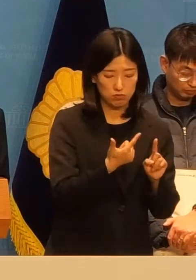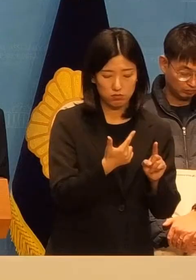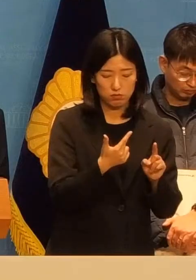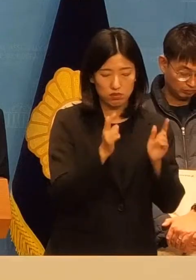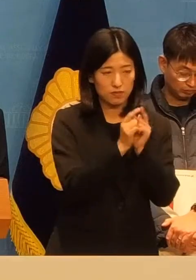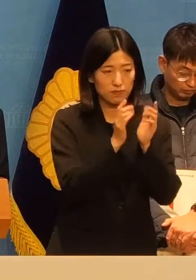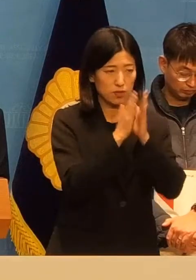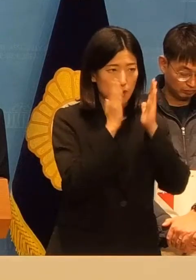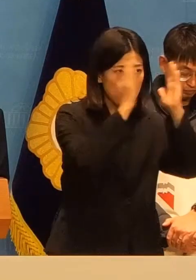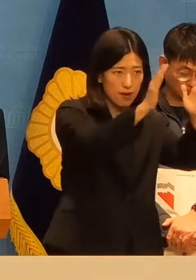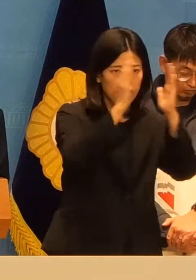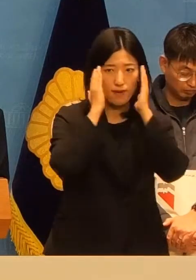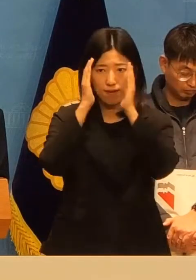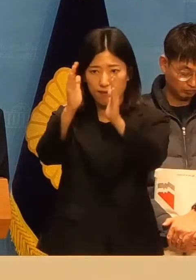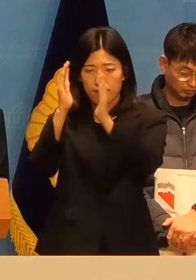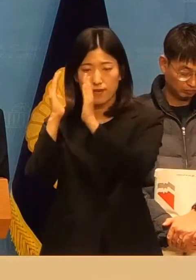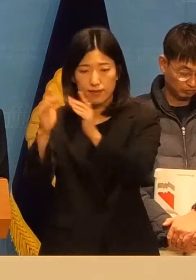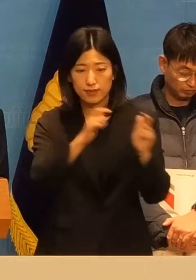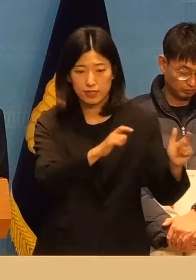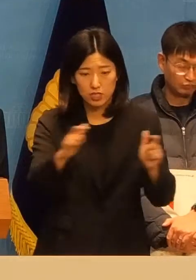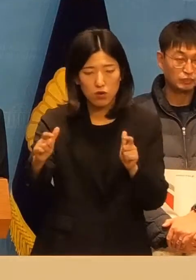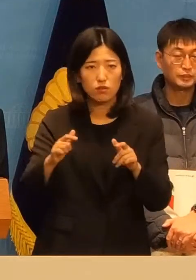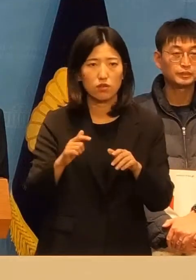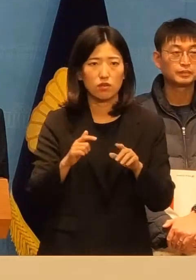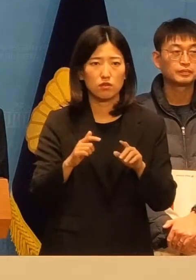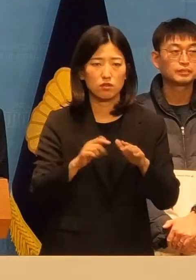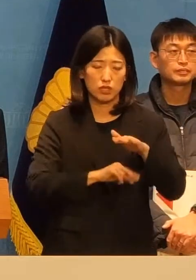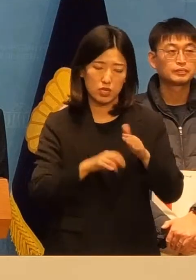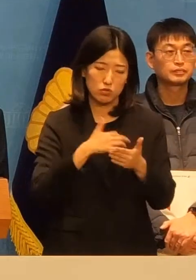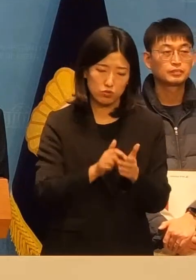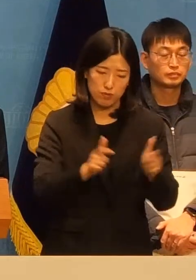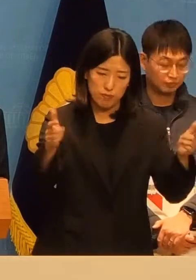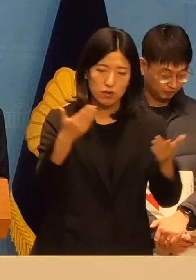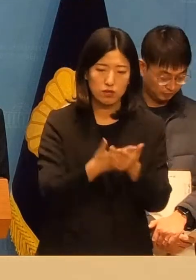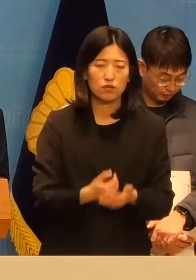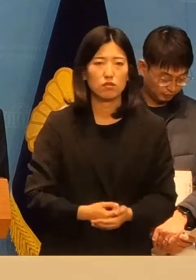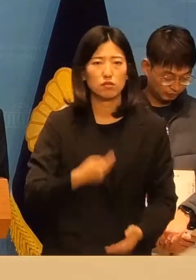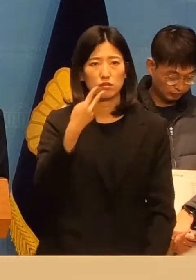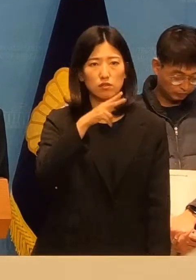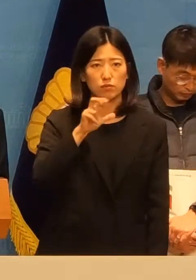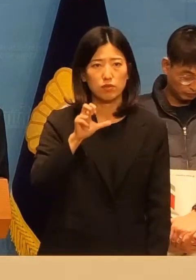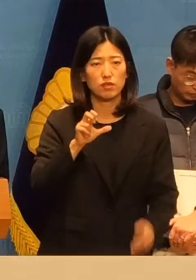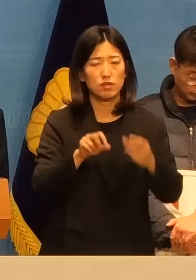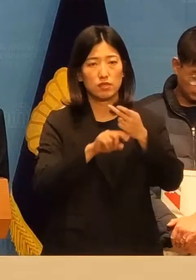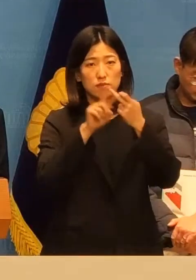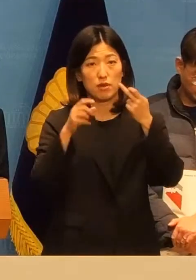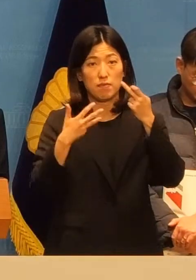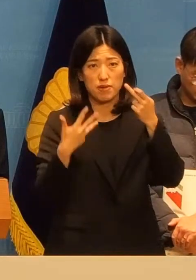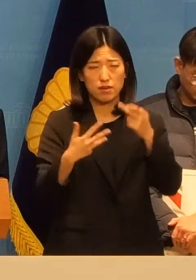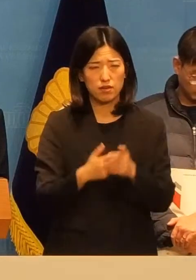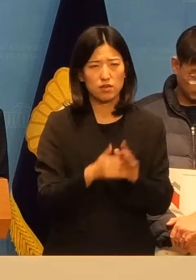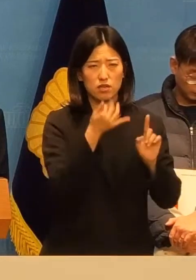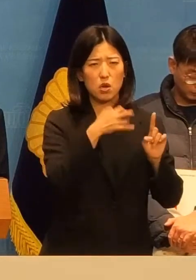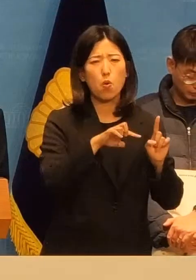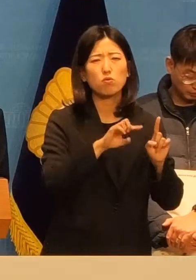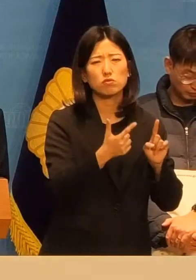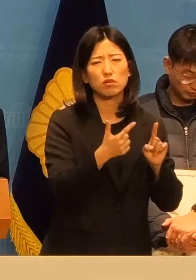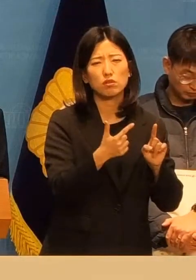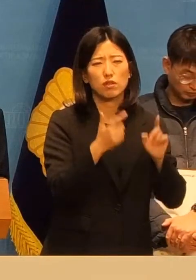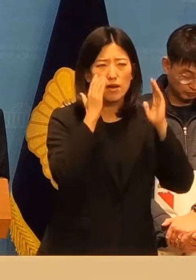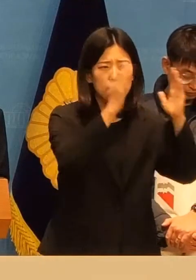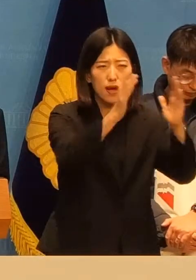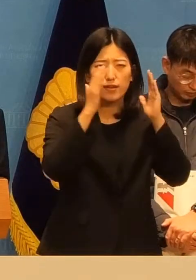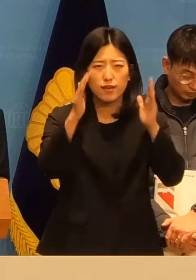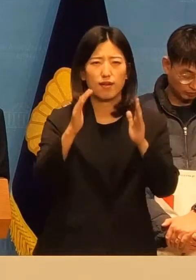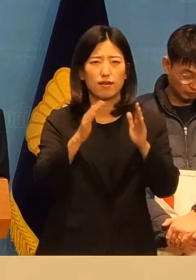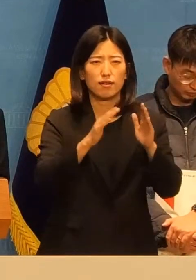직결 증차로 실현되길 바란다. 25년 12월 8일 1호선 증차 양주 동천